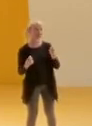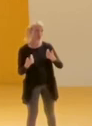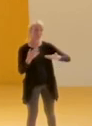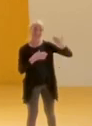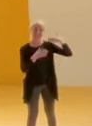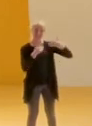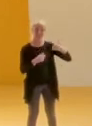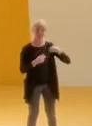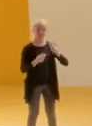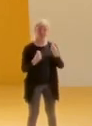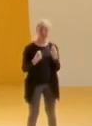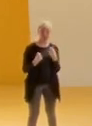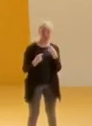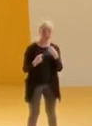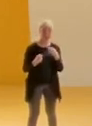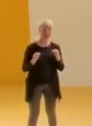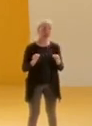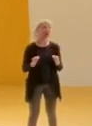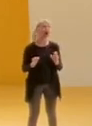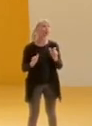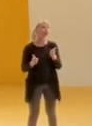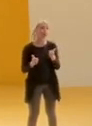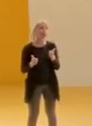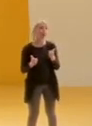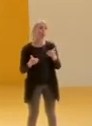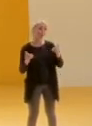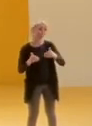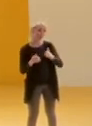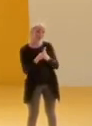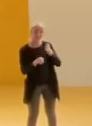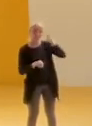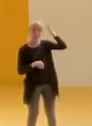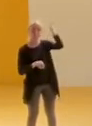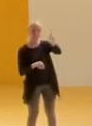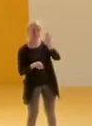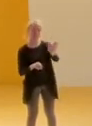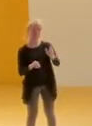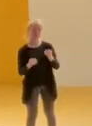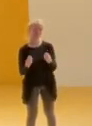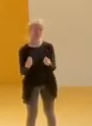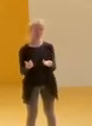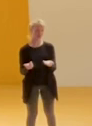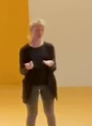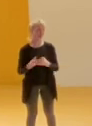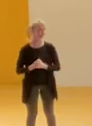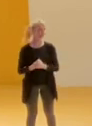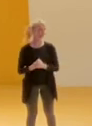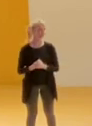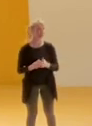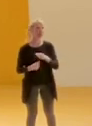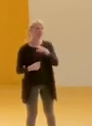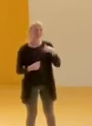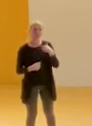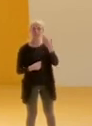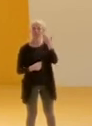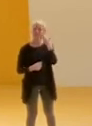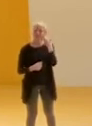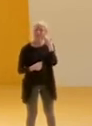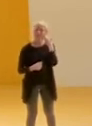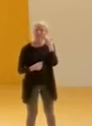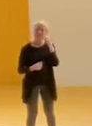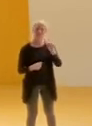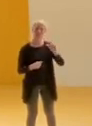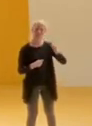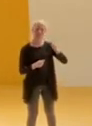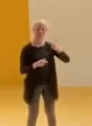w przeszłości i co pieniądze może zostać w przyszłości wiemy na przykład z tej naszej pierwszej